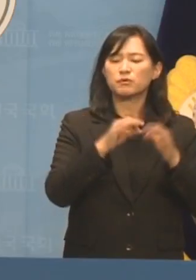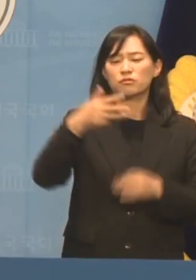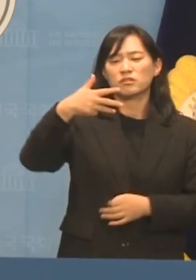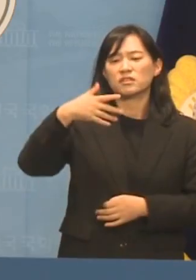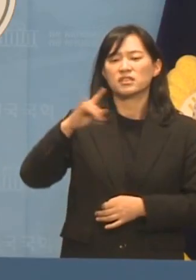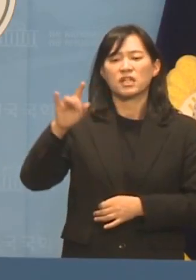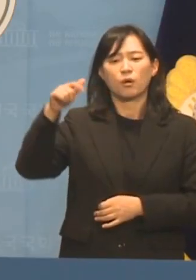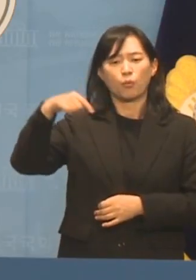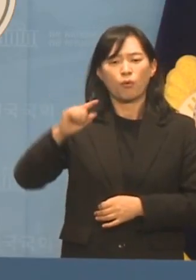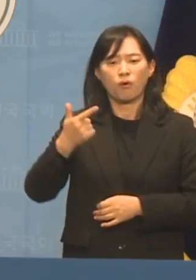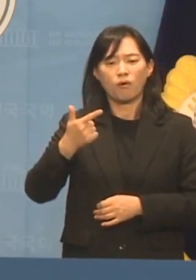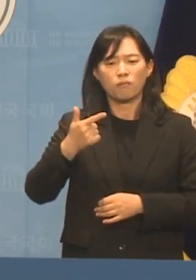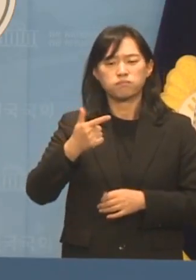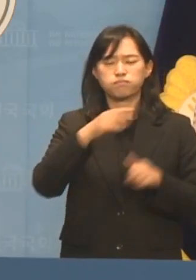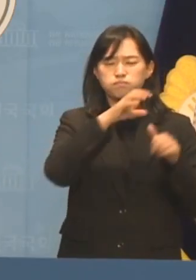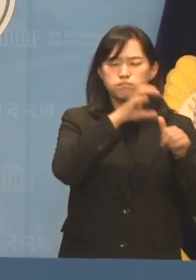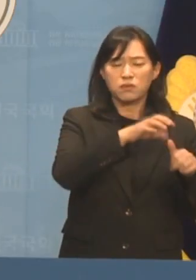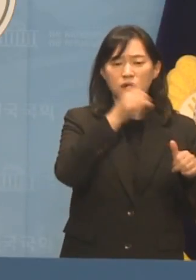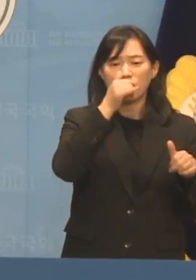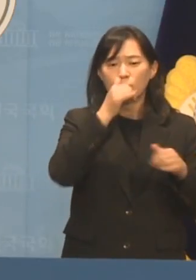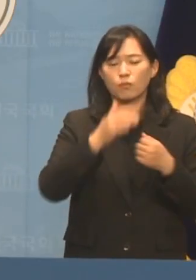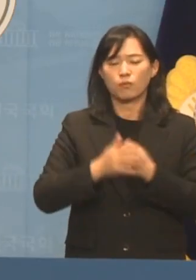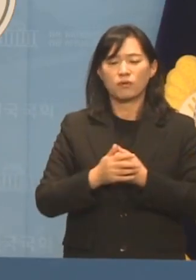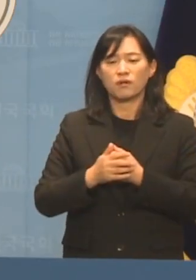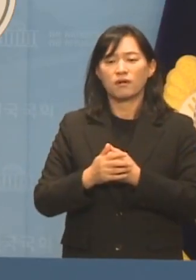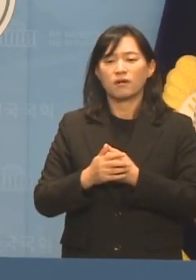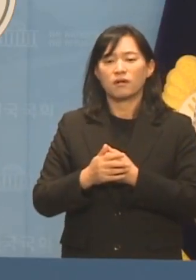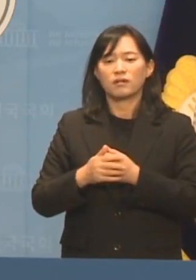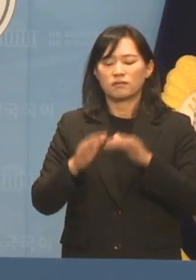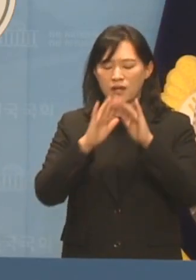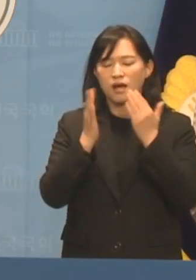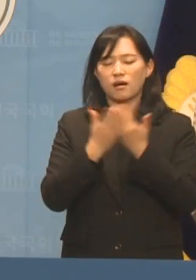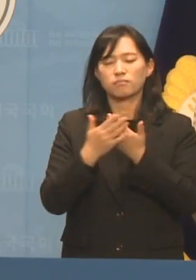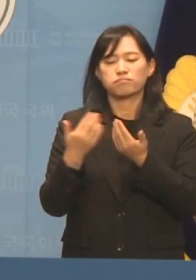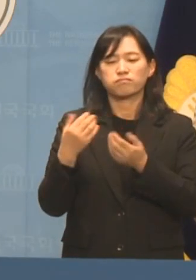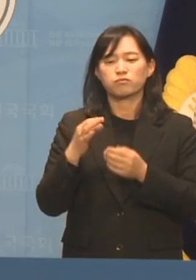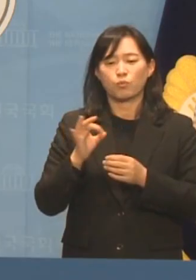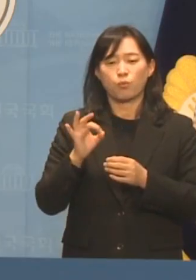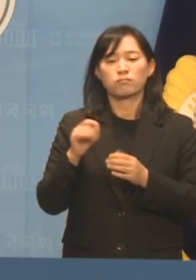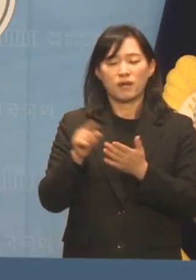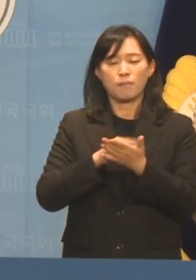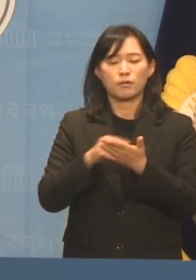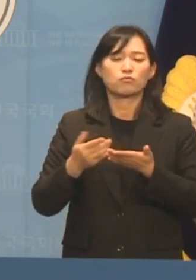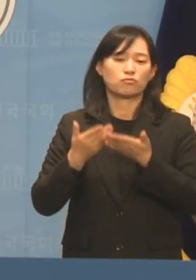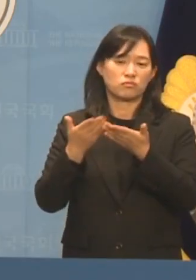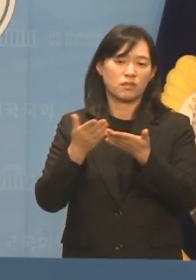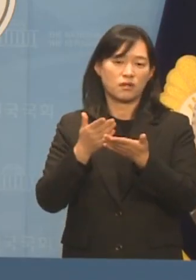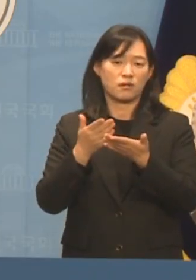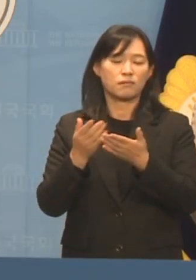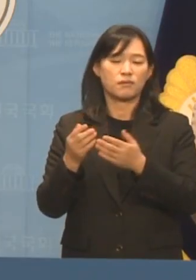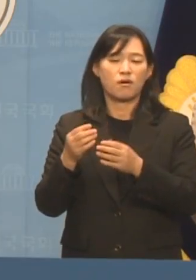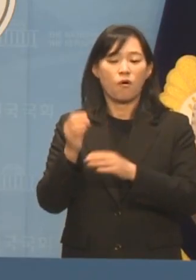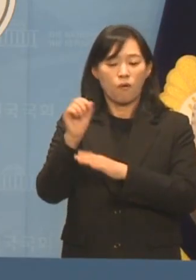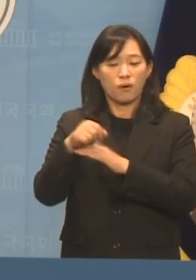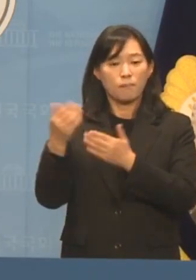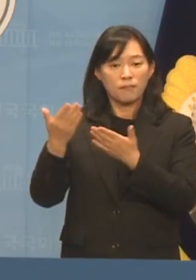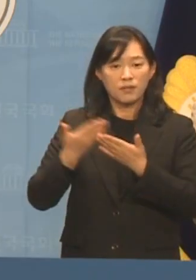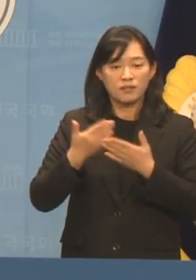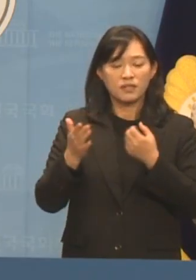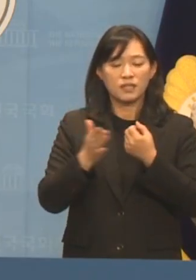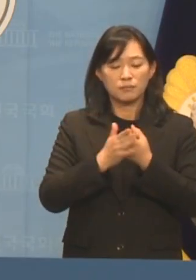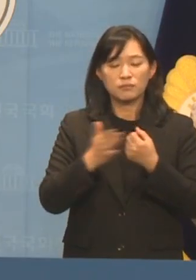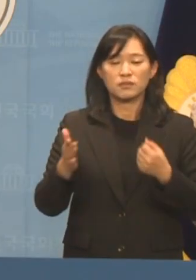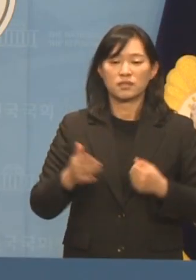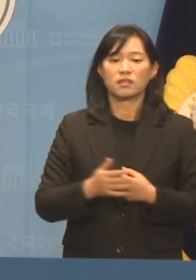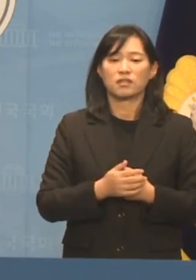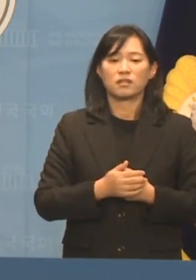채권들을 동결시키고 상거래 채권에 대해서는 정상적으로 변제한다라는 그 포괄 허가를 받음으로 인해서 선제적 구조조정이라는